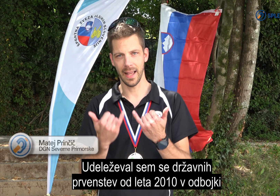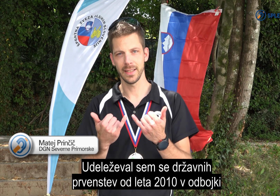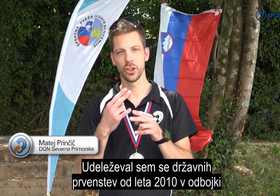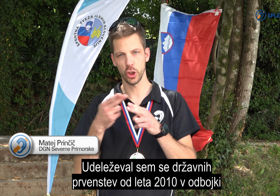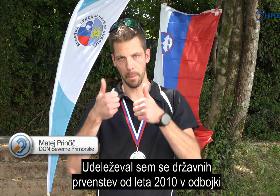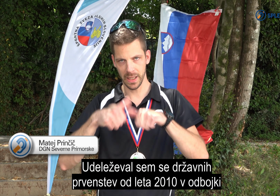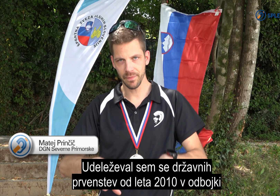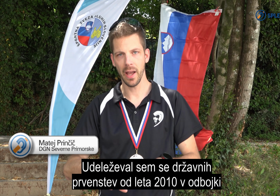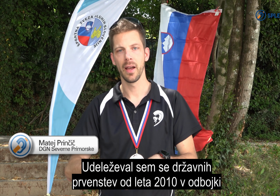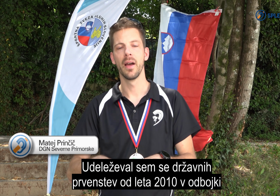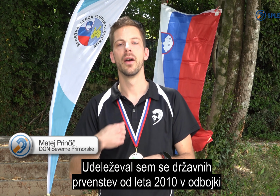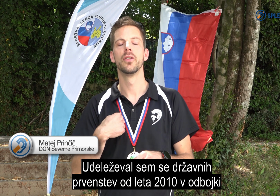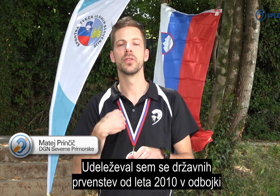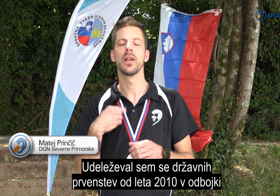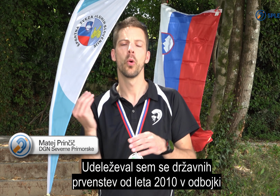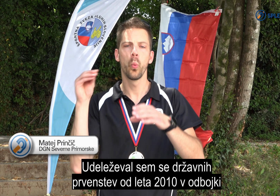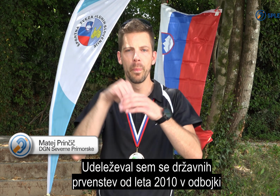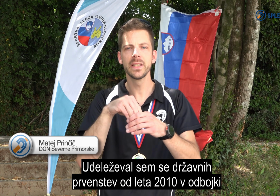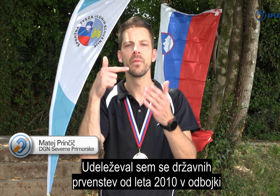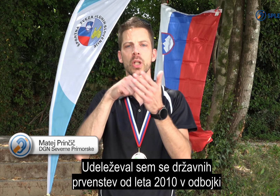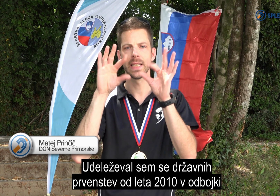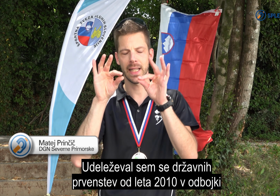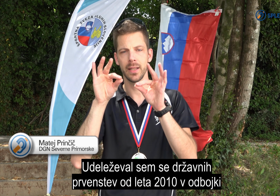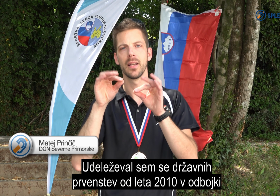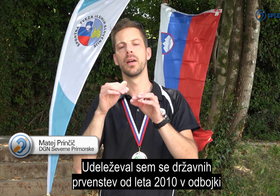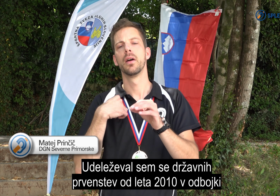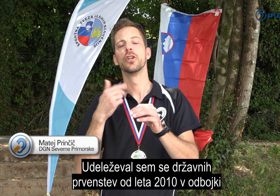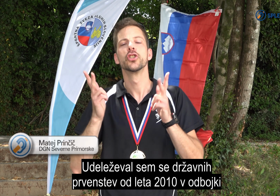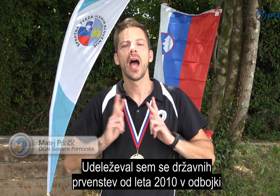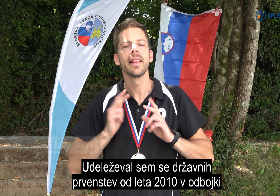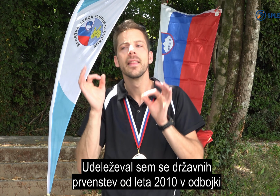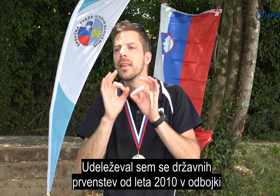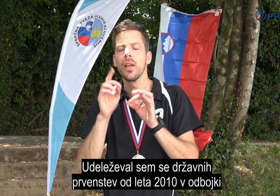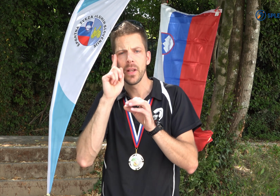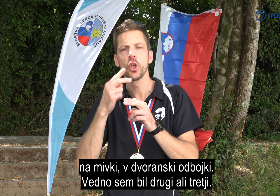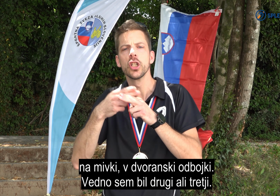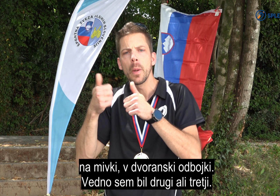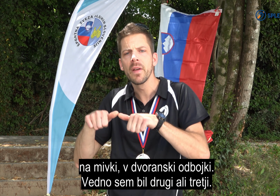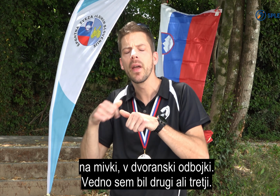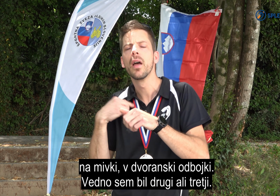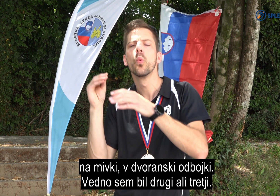Udeleževal sem se državnih prvenstev od leta 2010 v odbojki na mivki, v dvoranski odbojki.